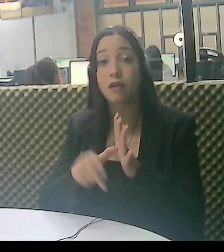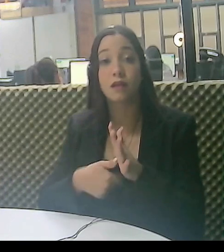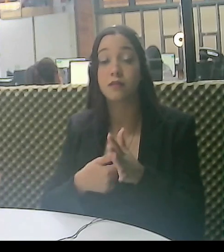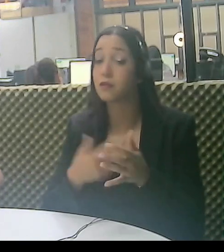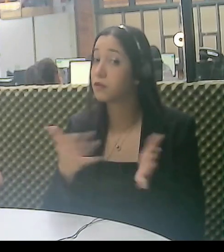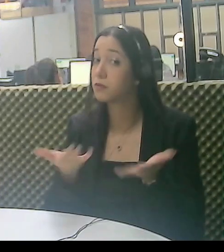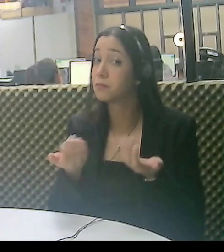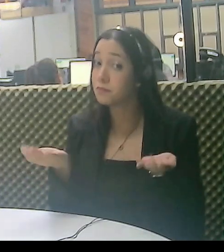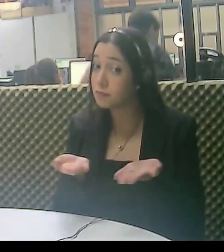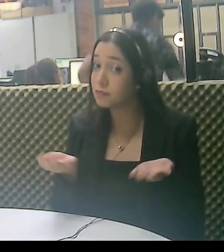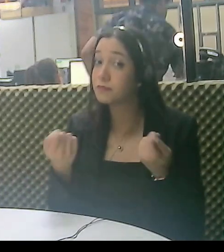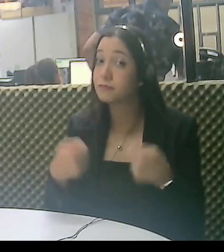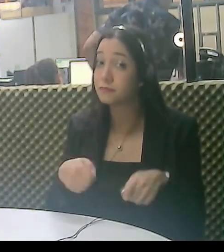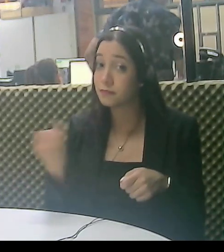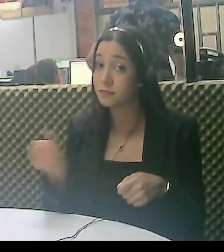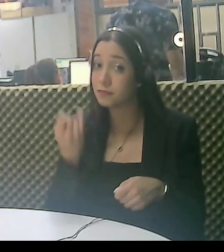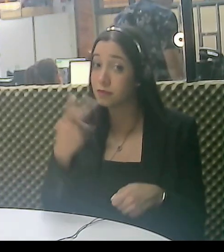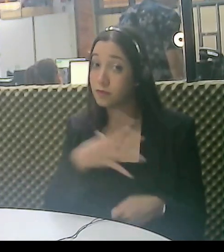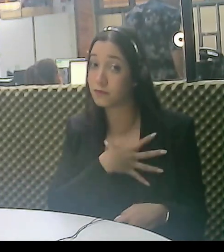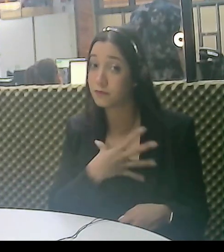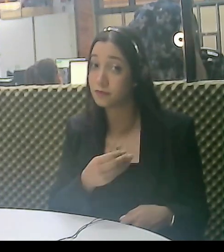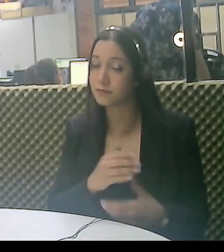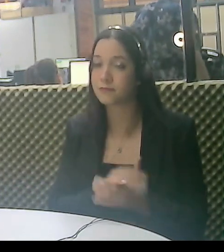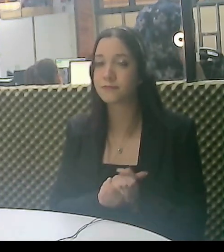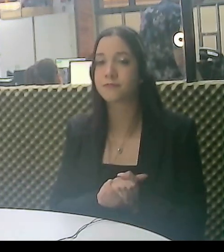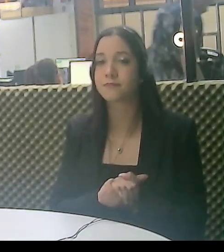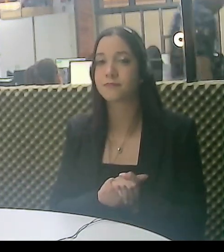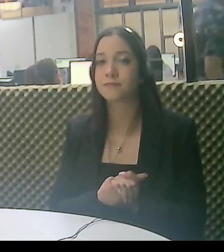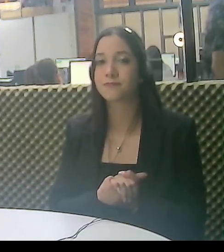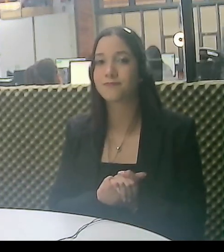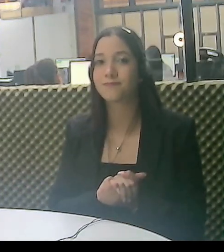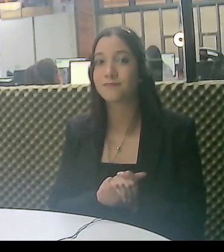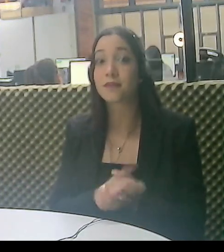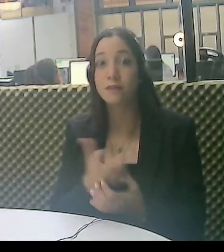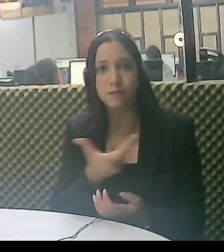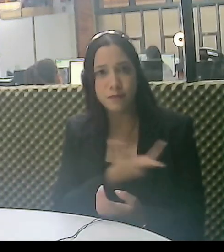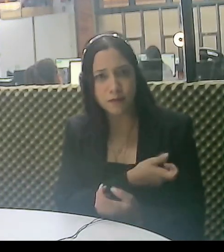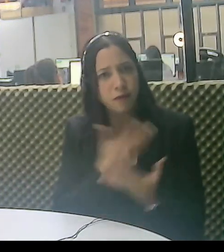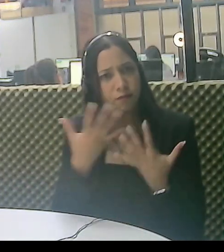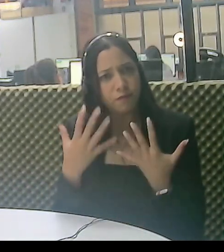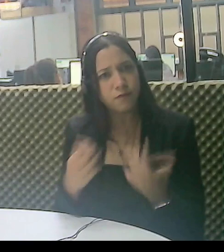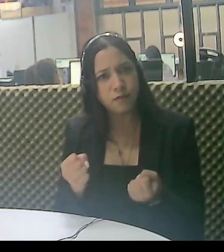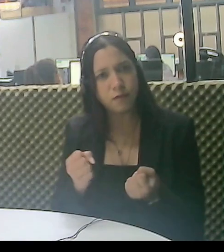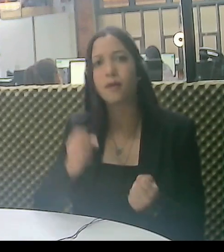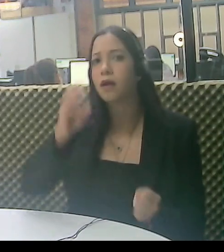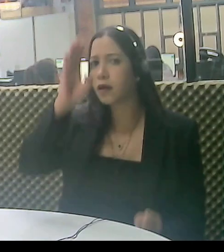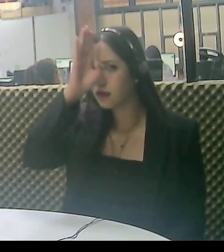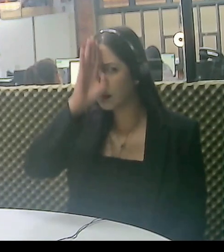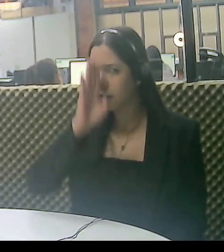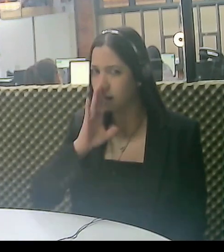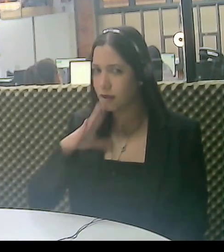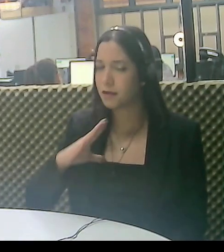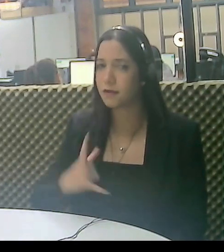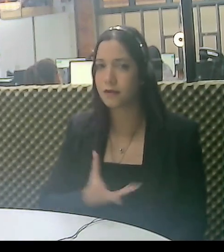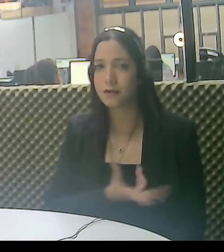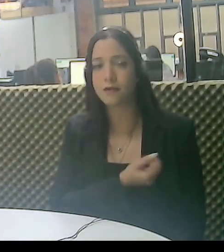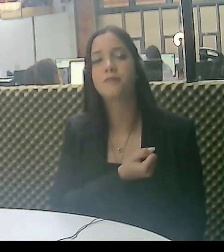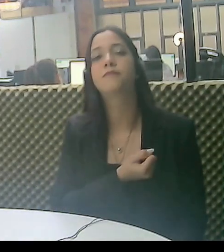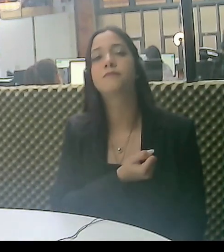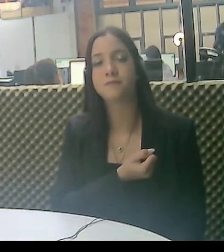Proteja agora, hoje, o seu filho. Vamos vacinar, pessoal. Vacina é gratuita, vacina salva